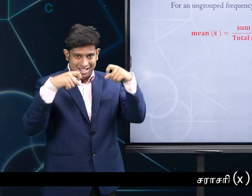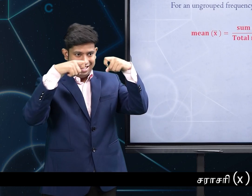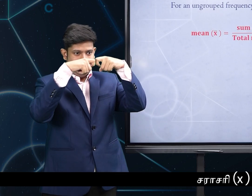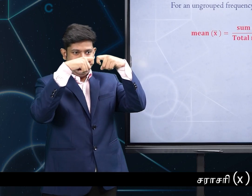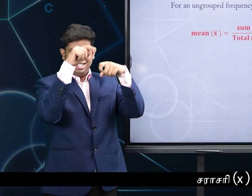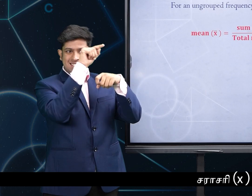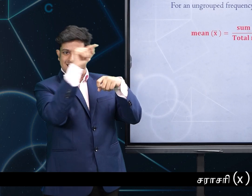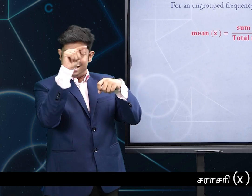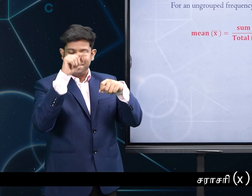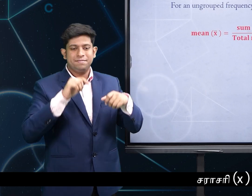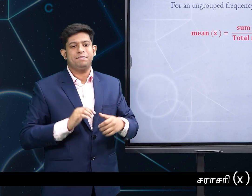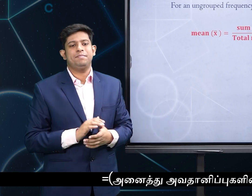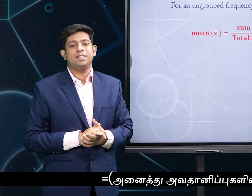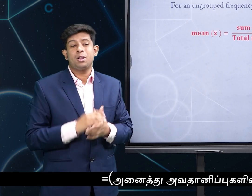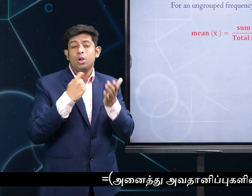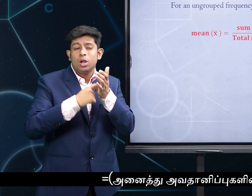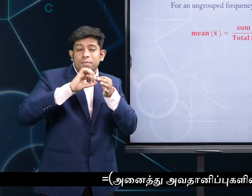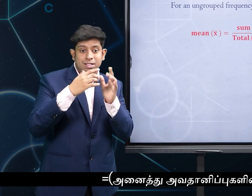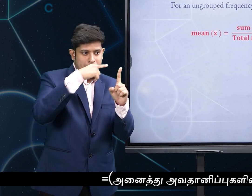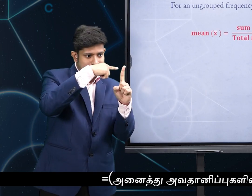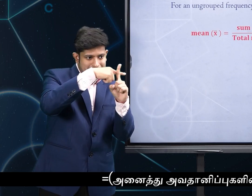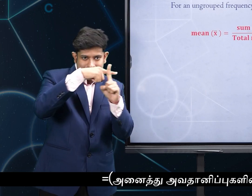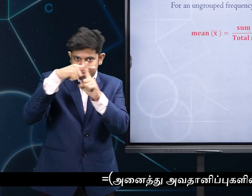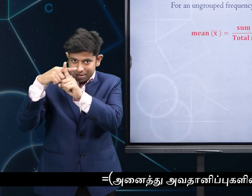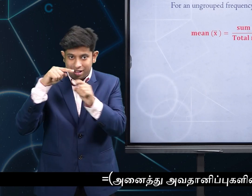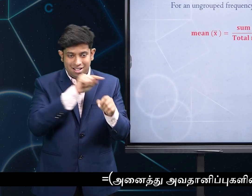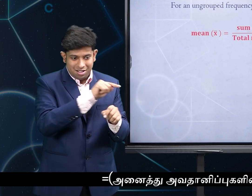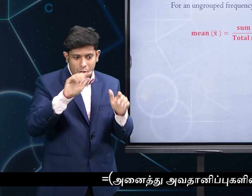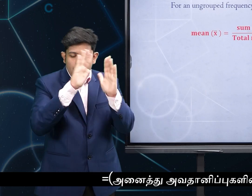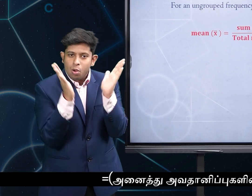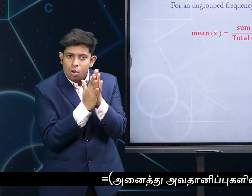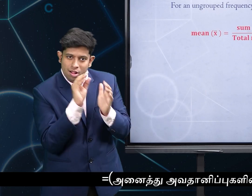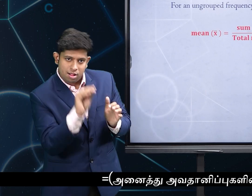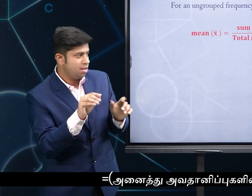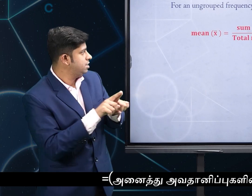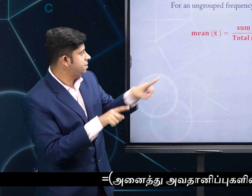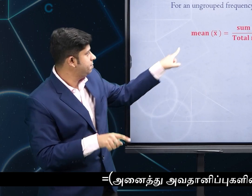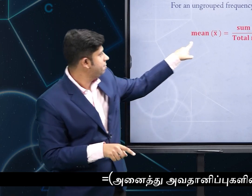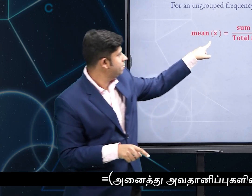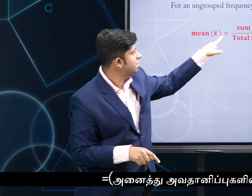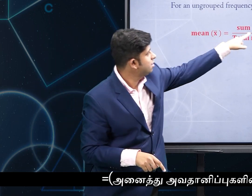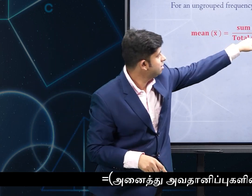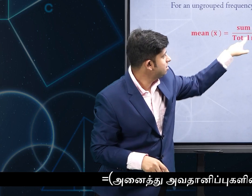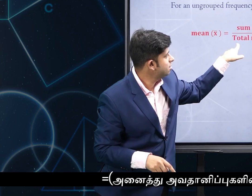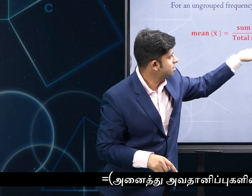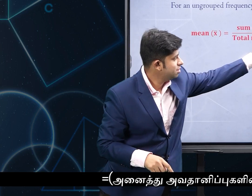சராசரி அதாவது x ஈடு அடைப்புக்குறிக்குள் அனைத்து அவதானிப்புகளின் கூட்டுத்தொகை பை அடைப்புக்குறிக்குள்